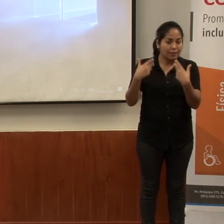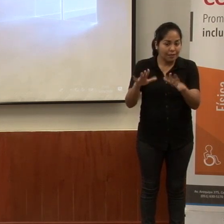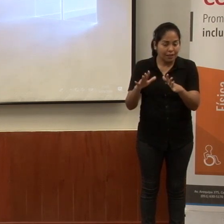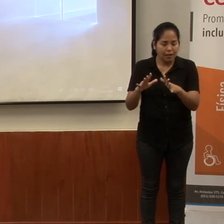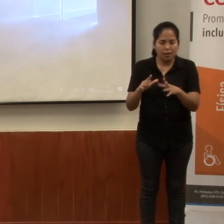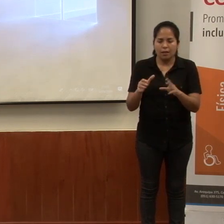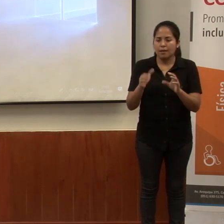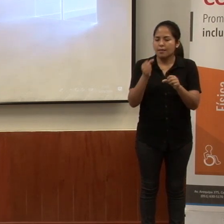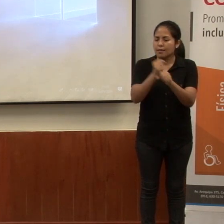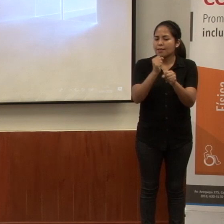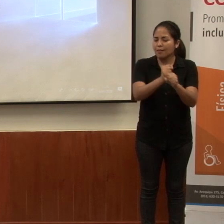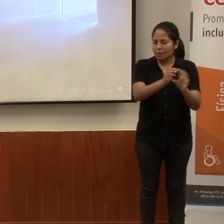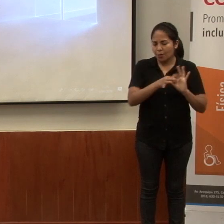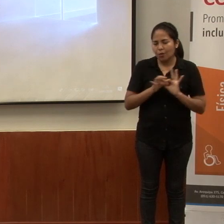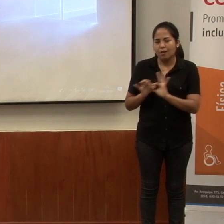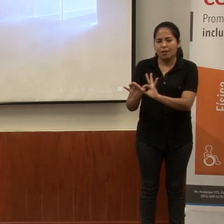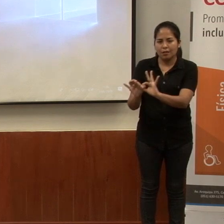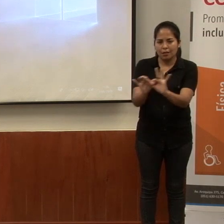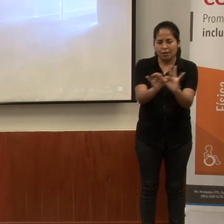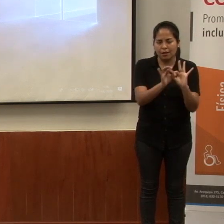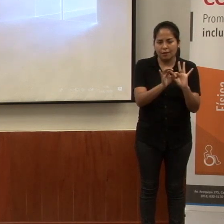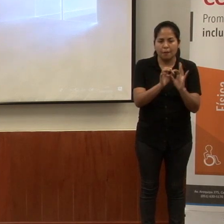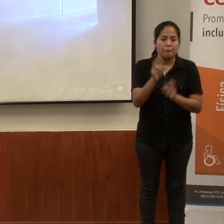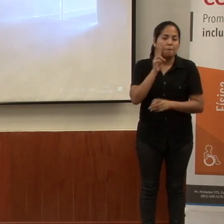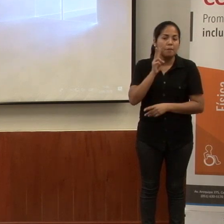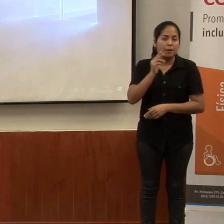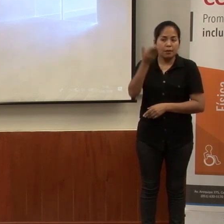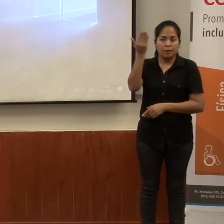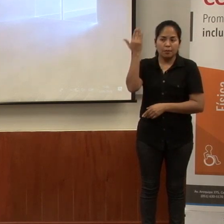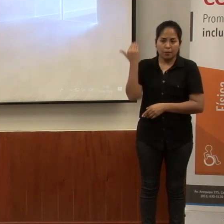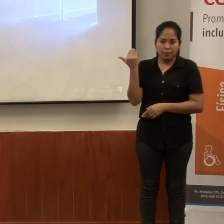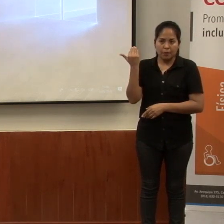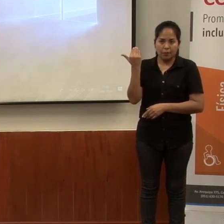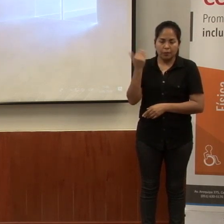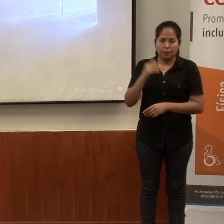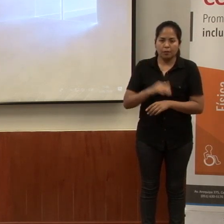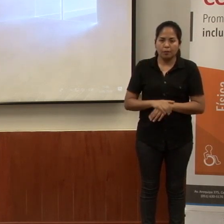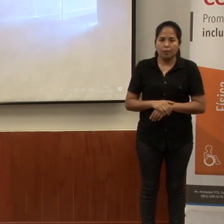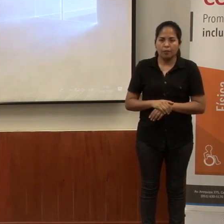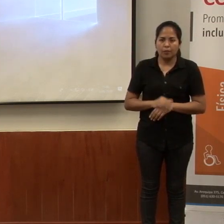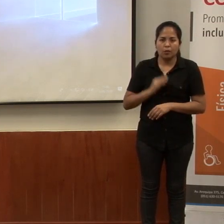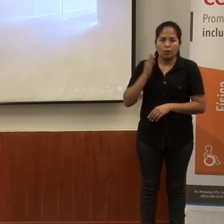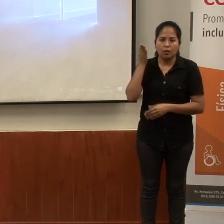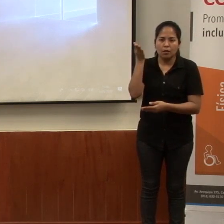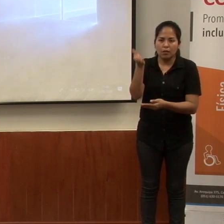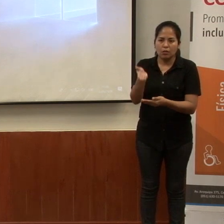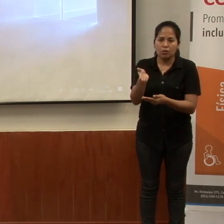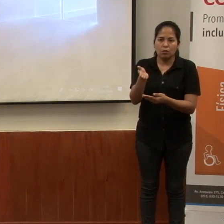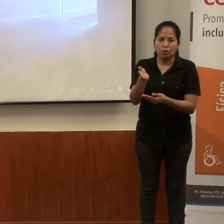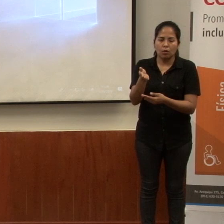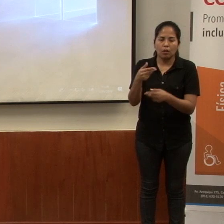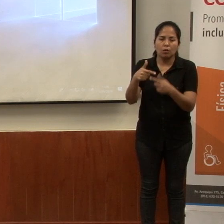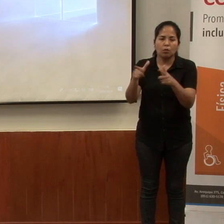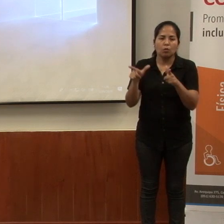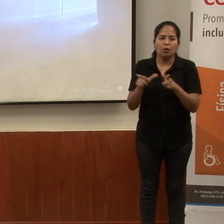forma de trabajar. El viernes pasado he estado en